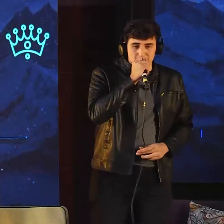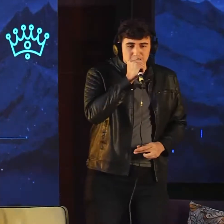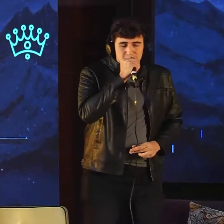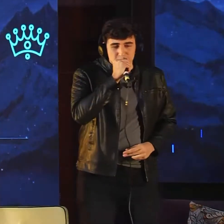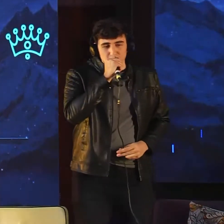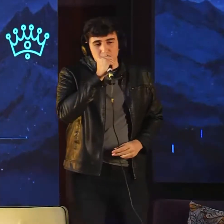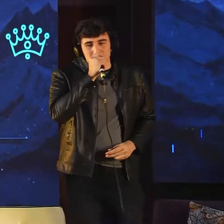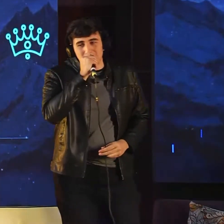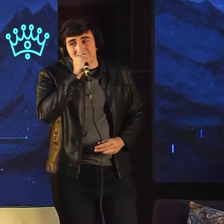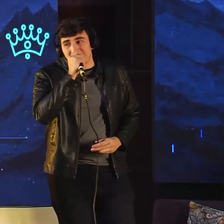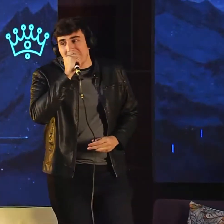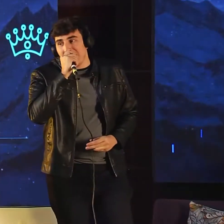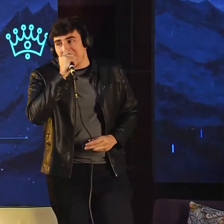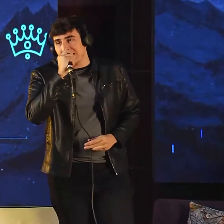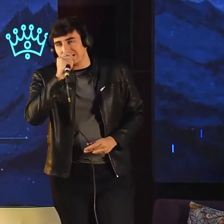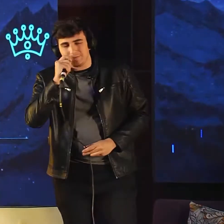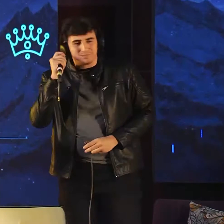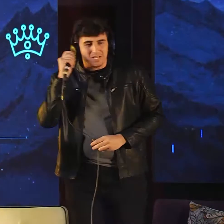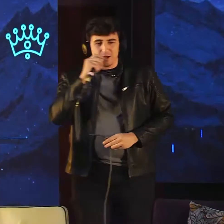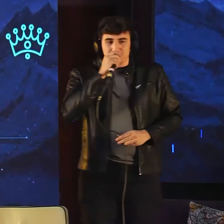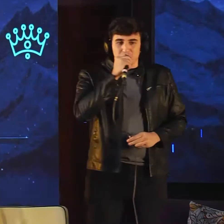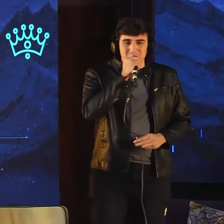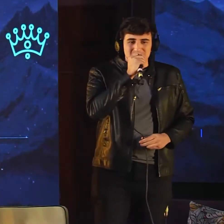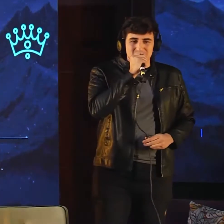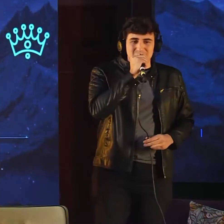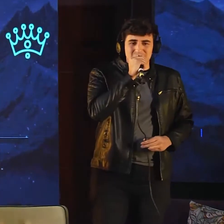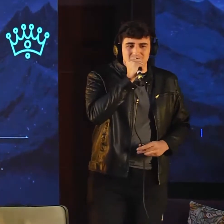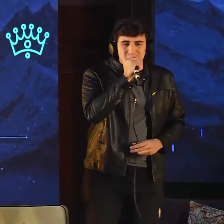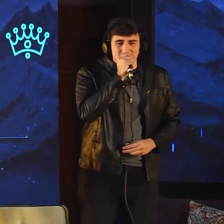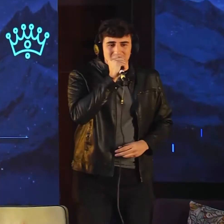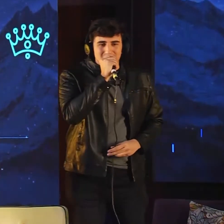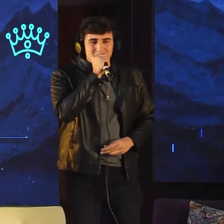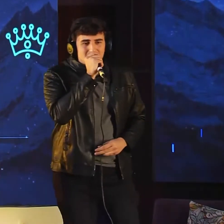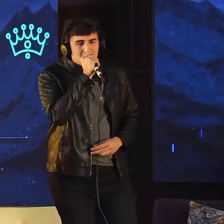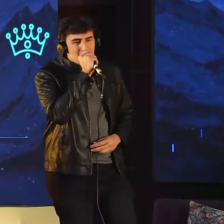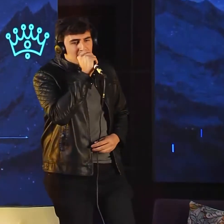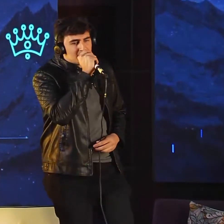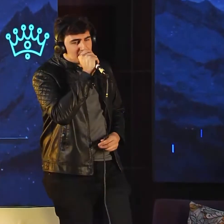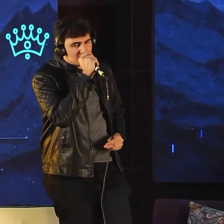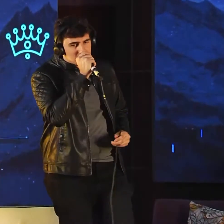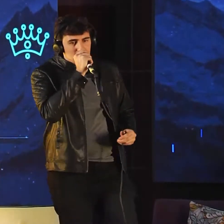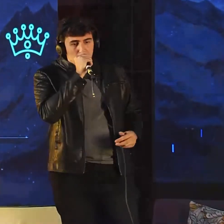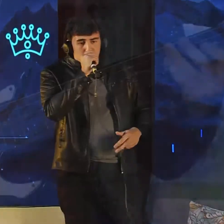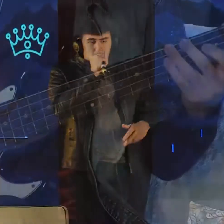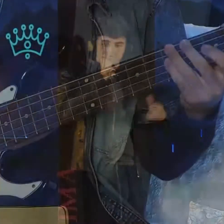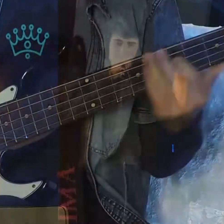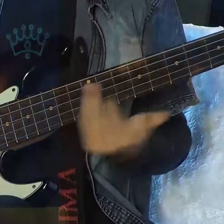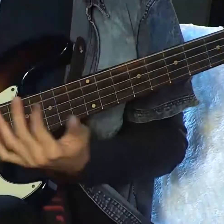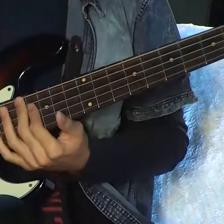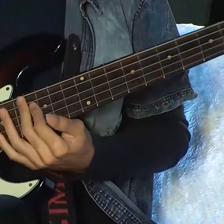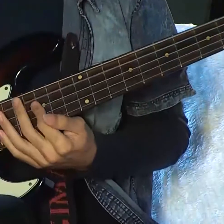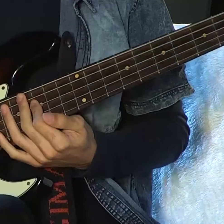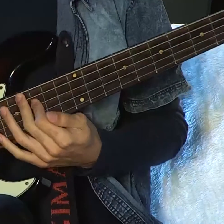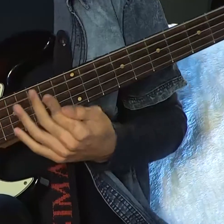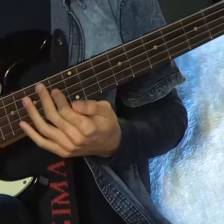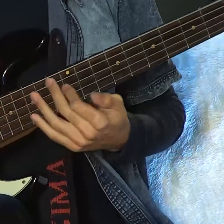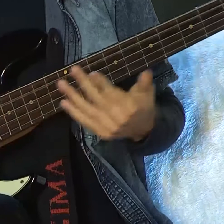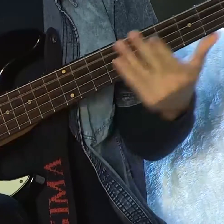Ele é quem te suprirá. Ele é quem te suprirá. Come sede, não terás. Do pão